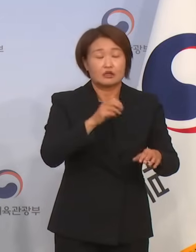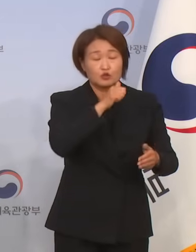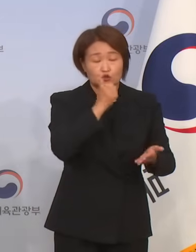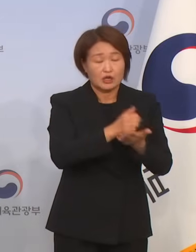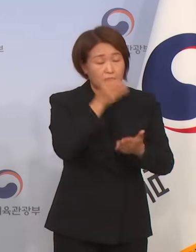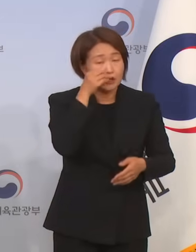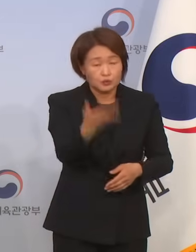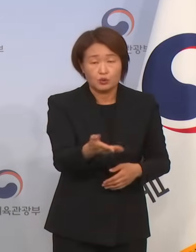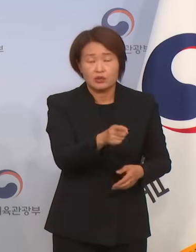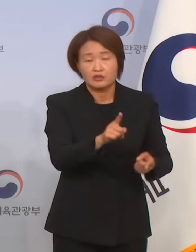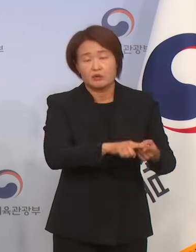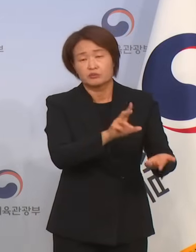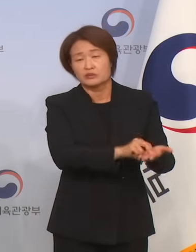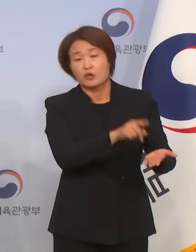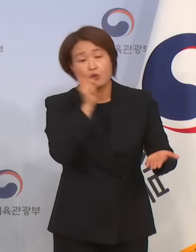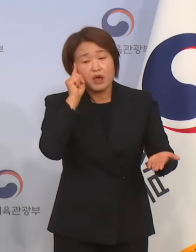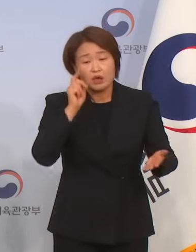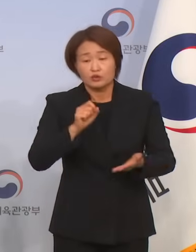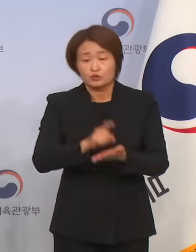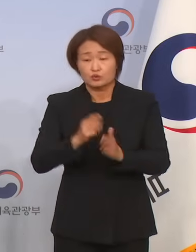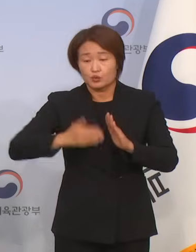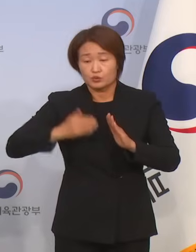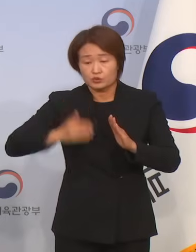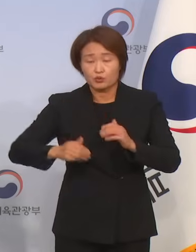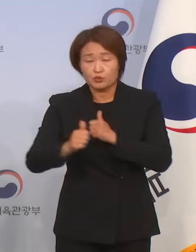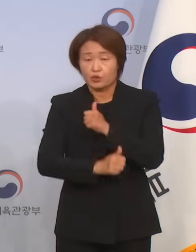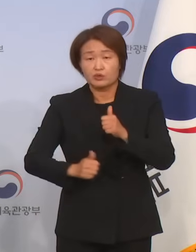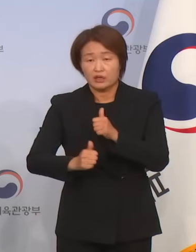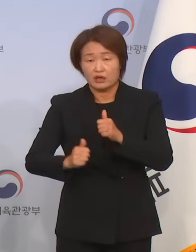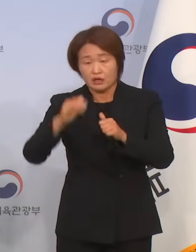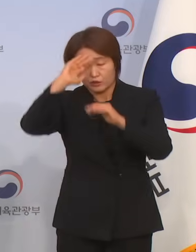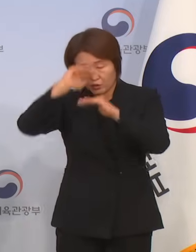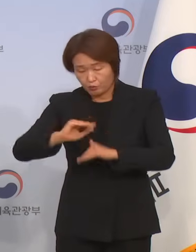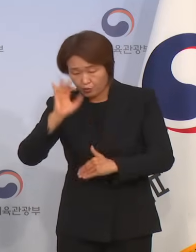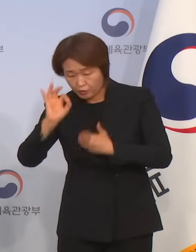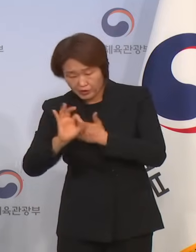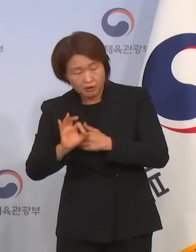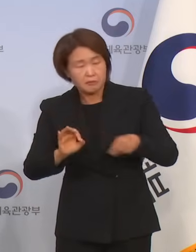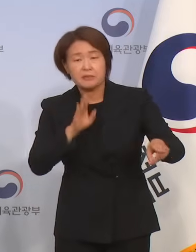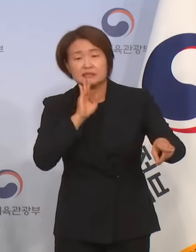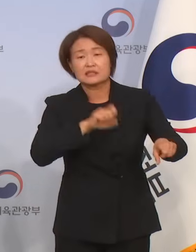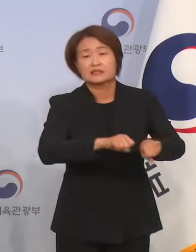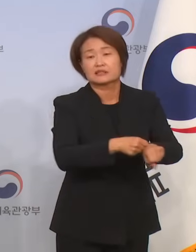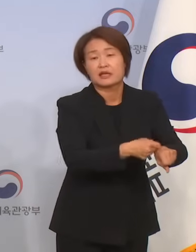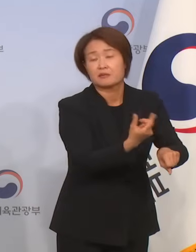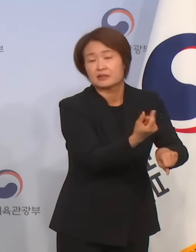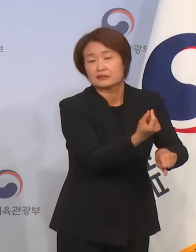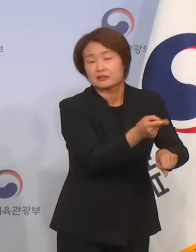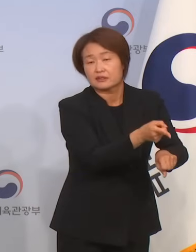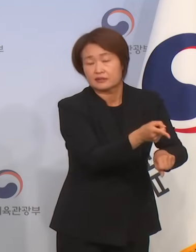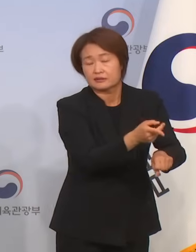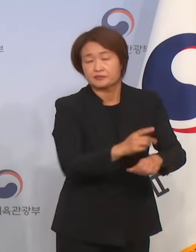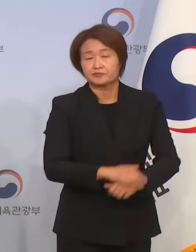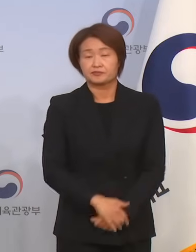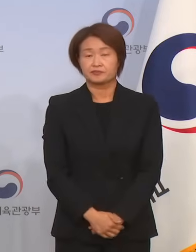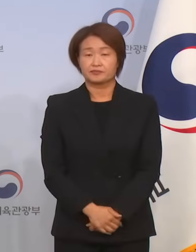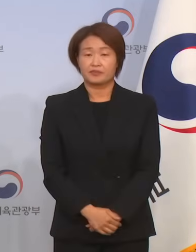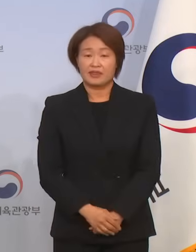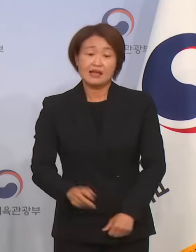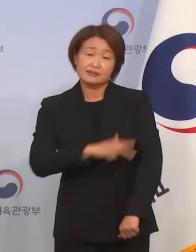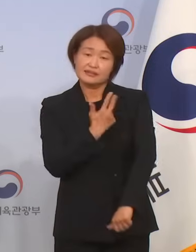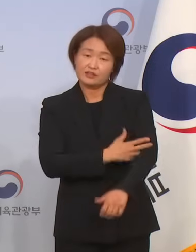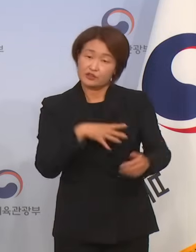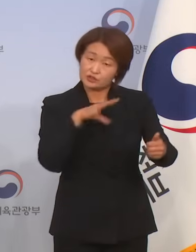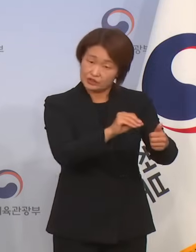그 축구협회 공정위원회 규정상 징계 사유에 해당되고 그 양정도 적어도